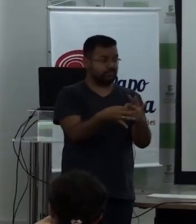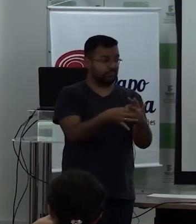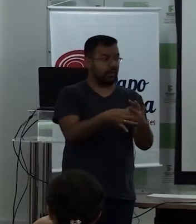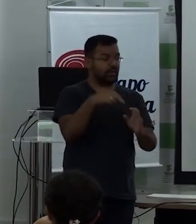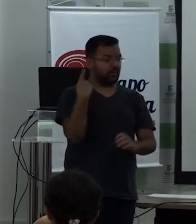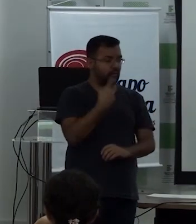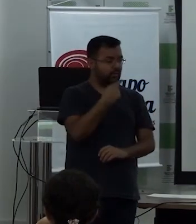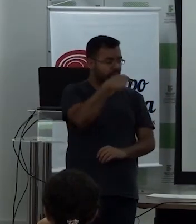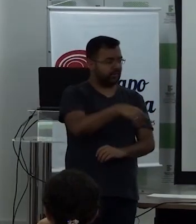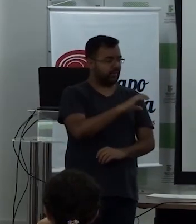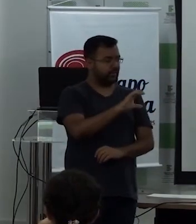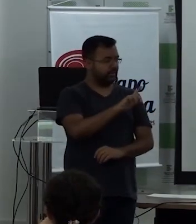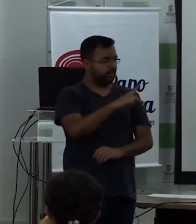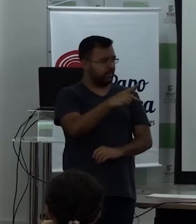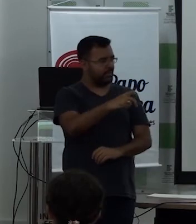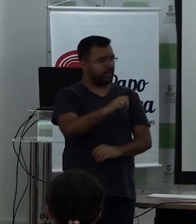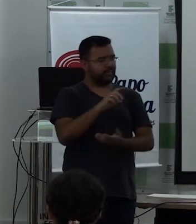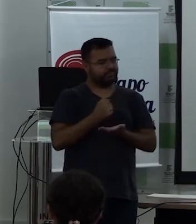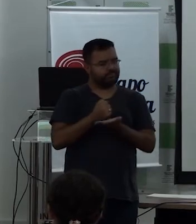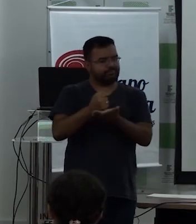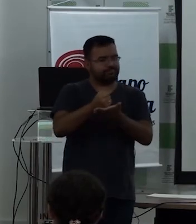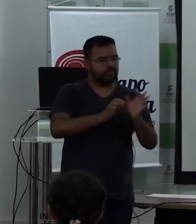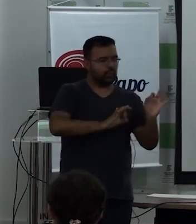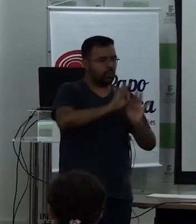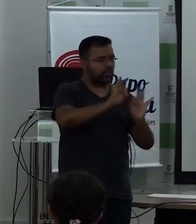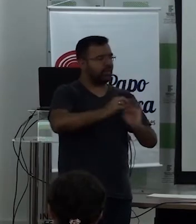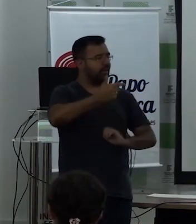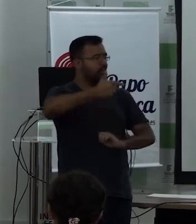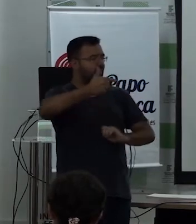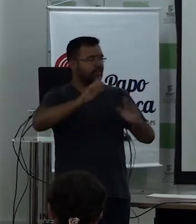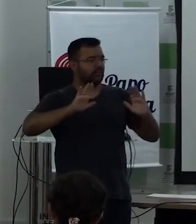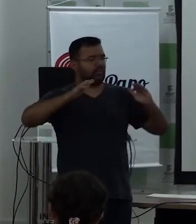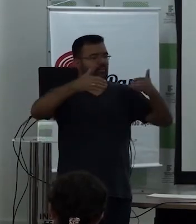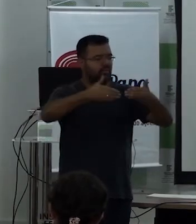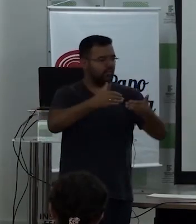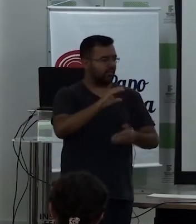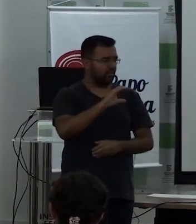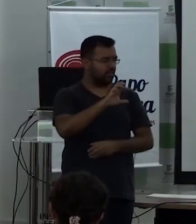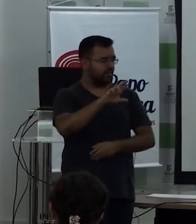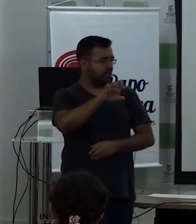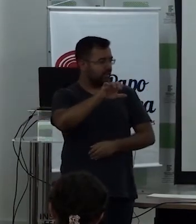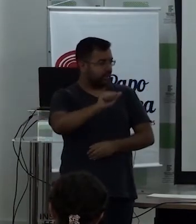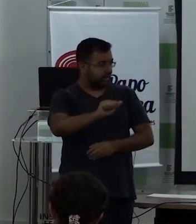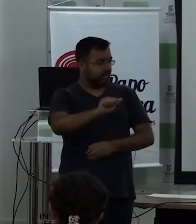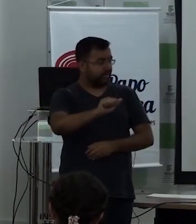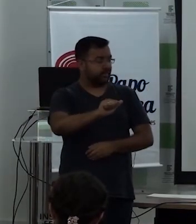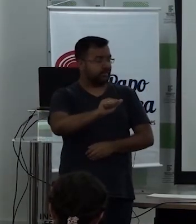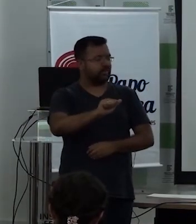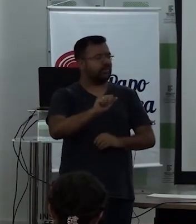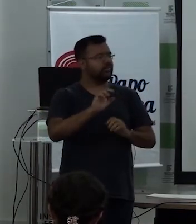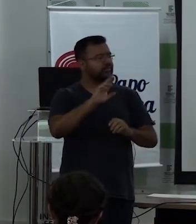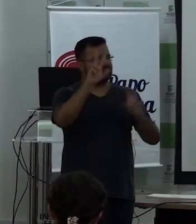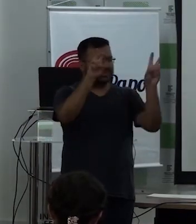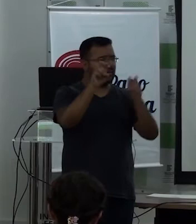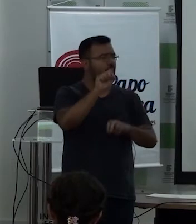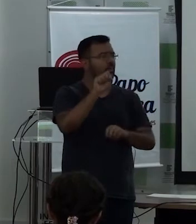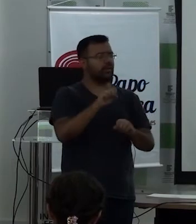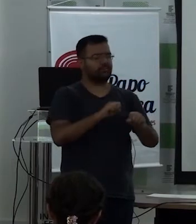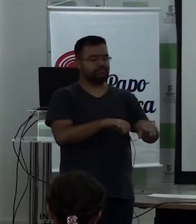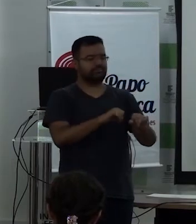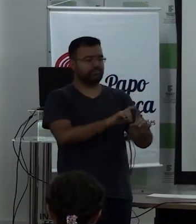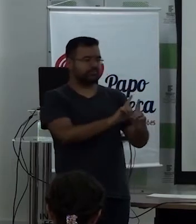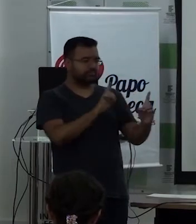CGPE, contribuiu para a organização do segundo Fórum CREA com ênfase em educação à